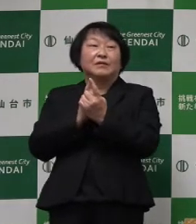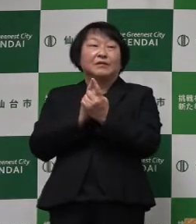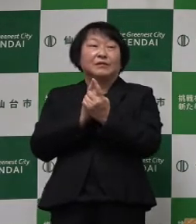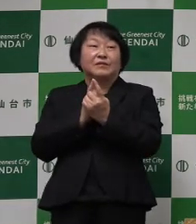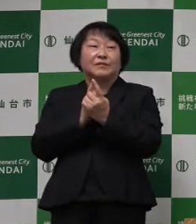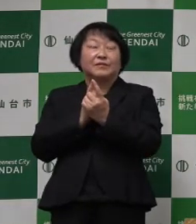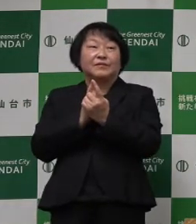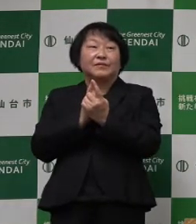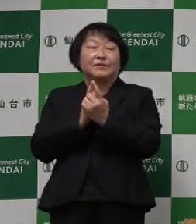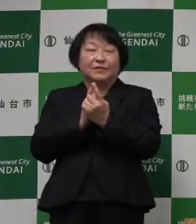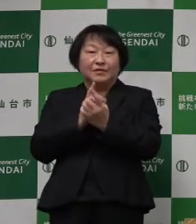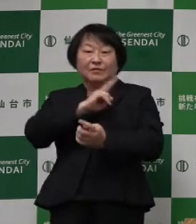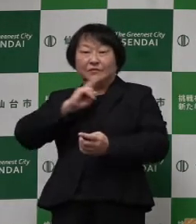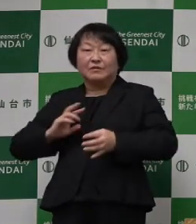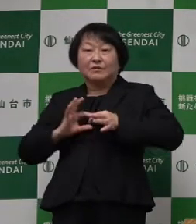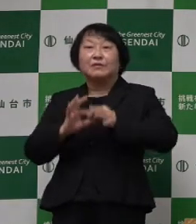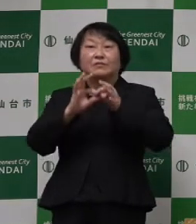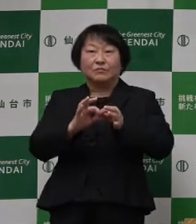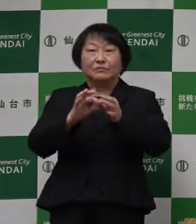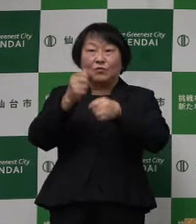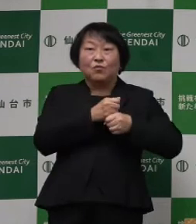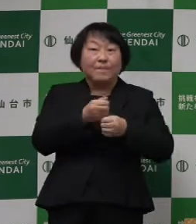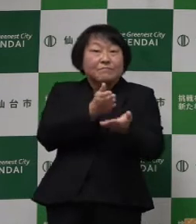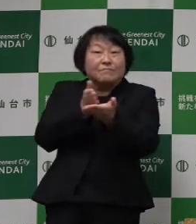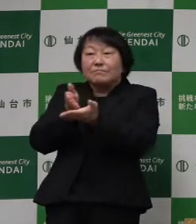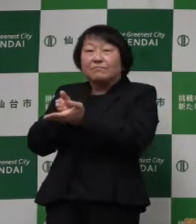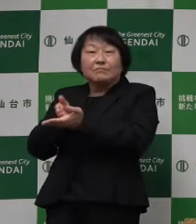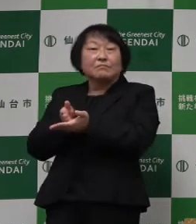対してそれも連日でという形になったと思うんですが、